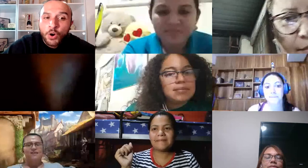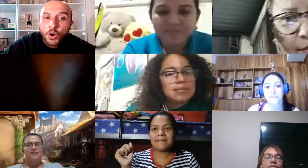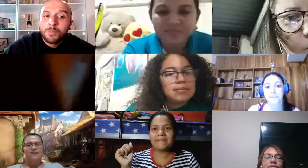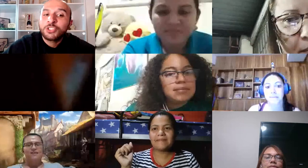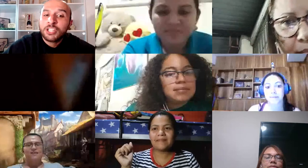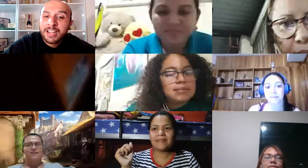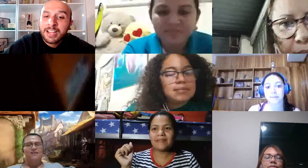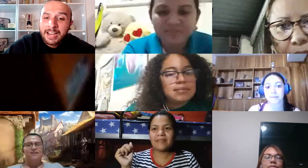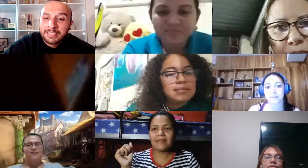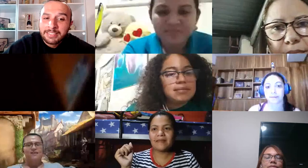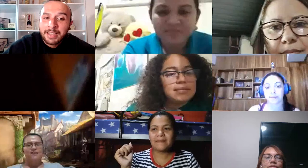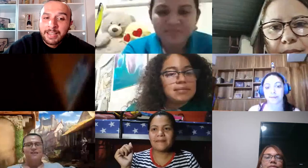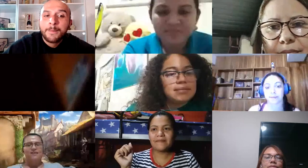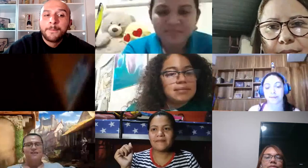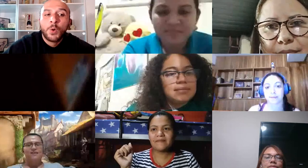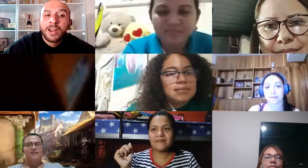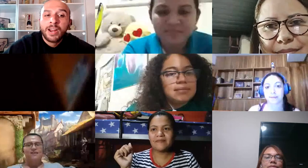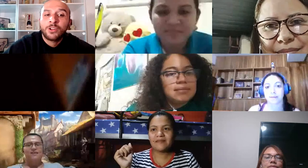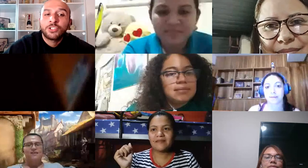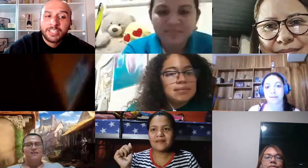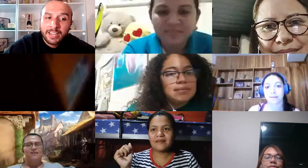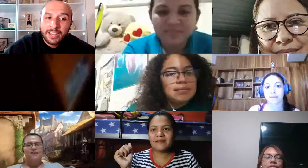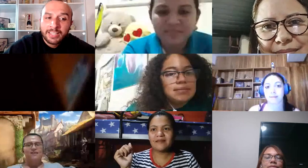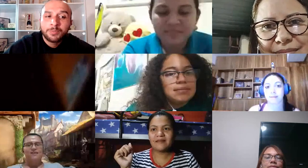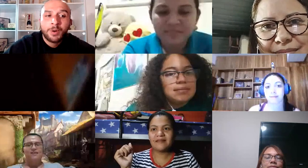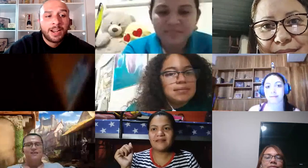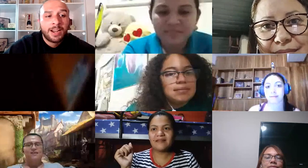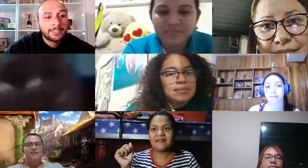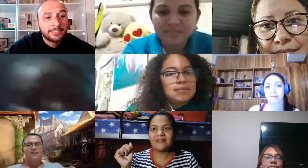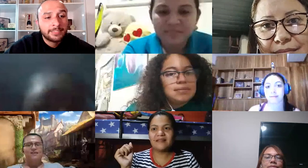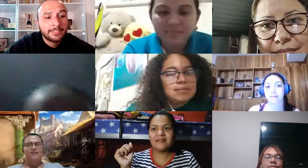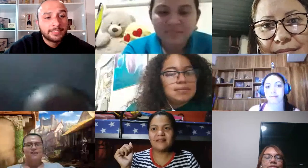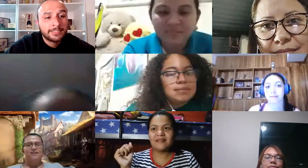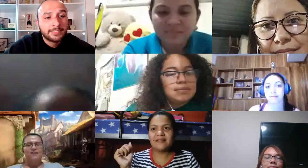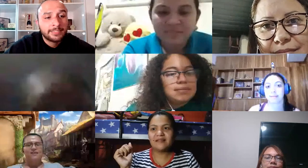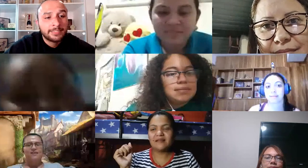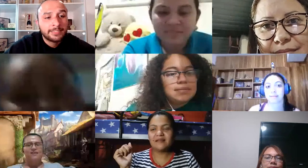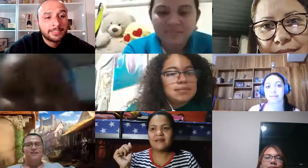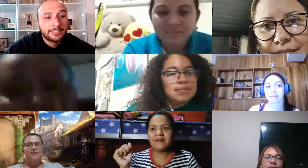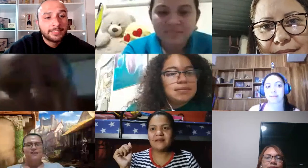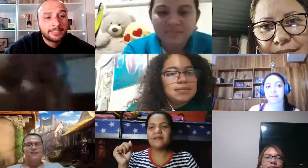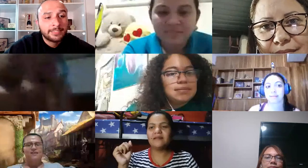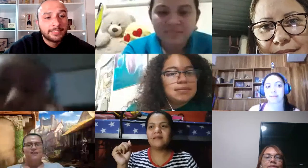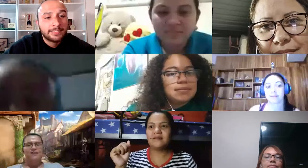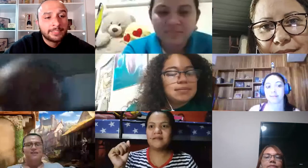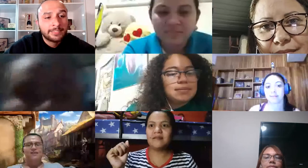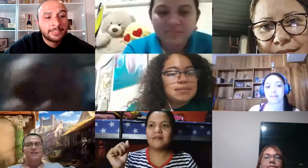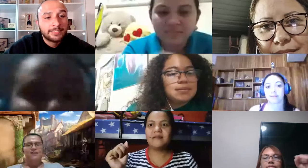¿Entendieron cómo se hace buenos días, buenas tardes, buenas noches?